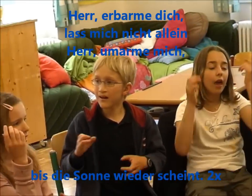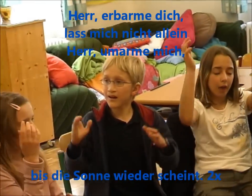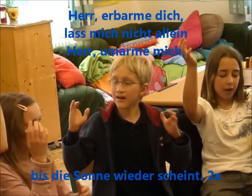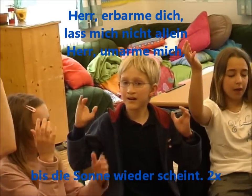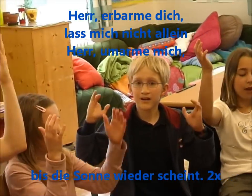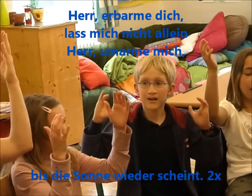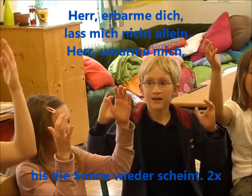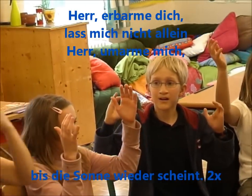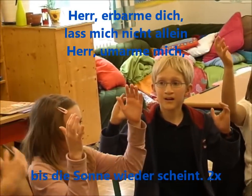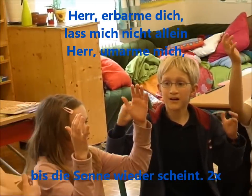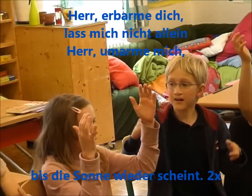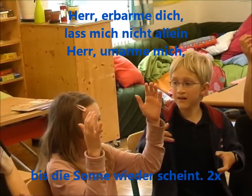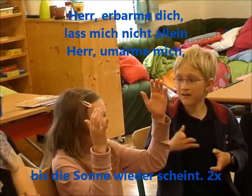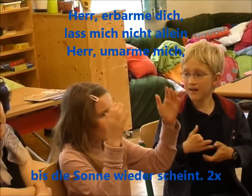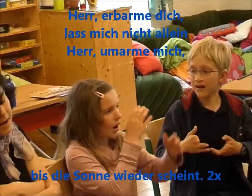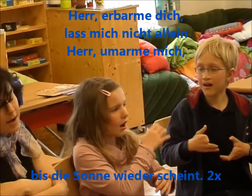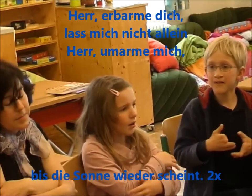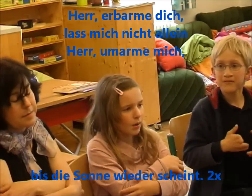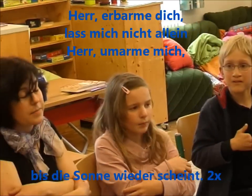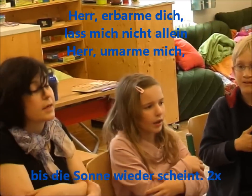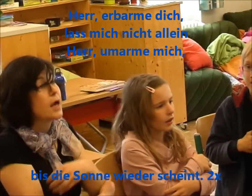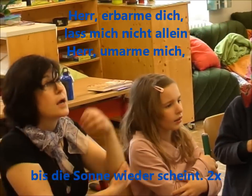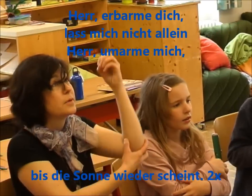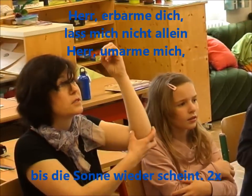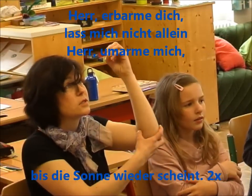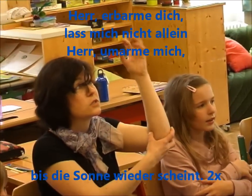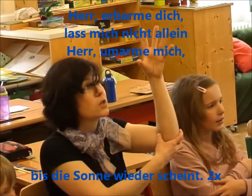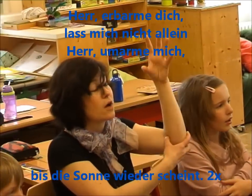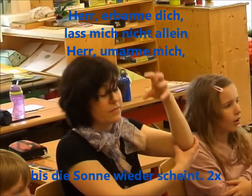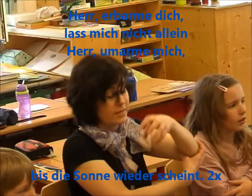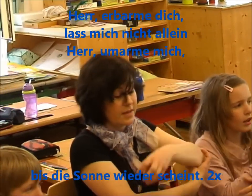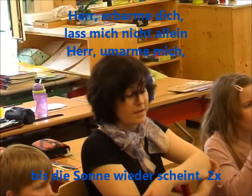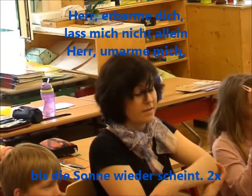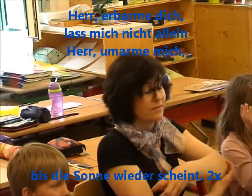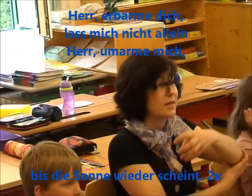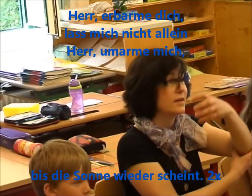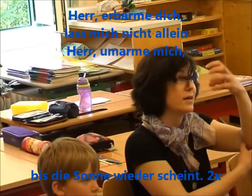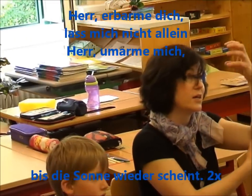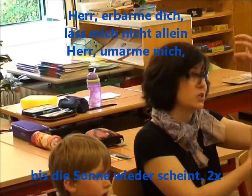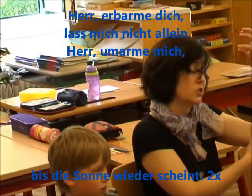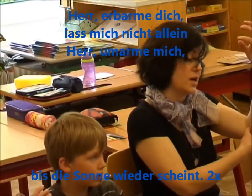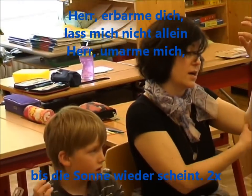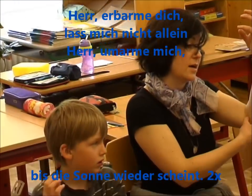Herr, umhagel dich, bis die Sonne wieder scheint.